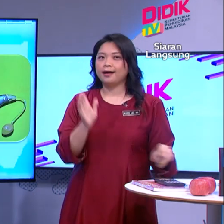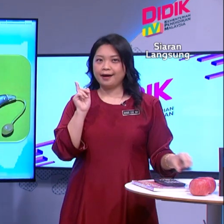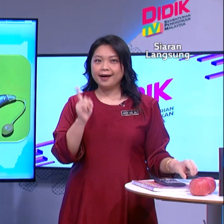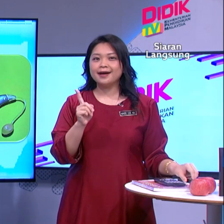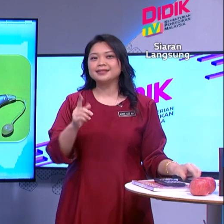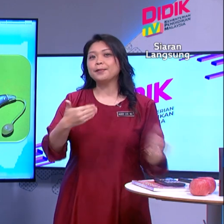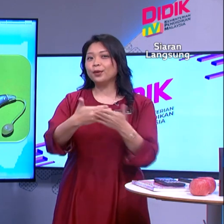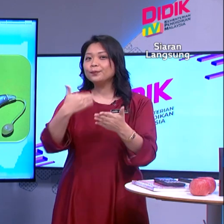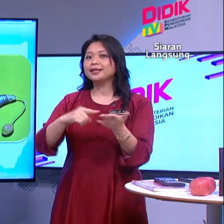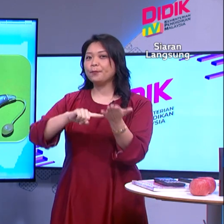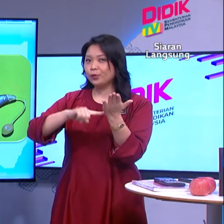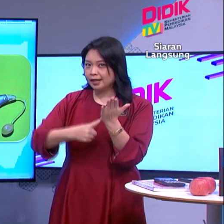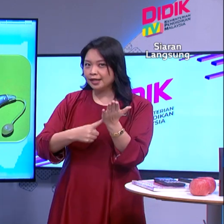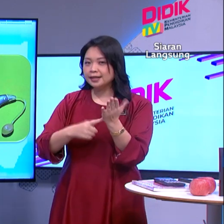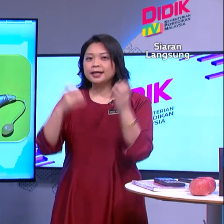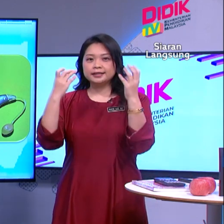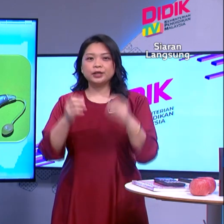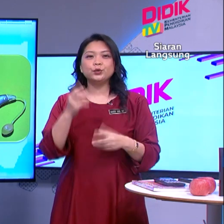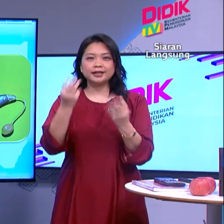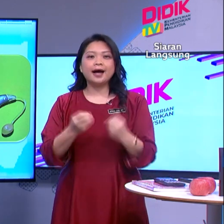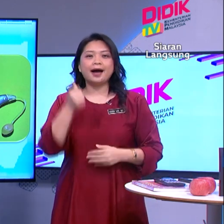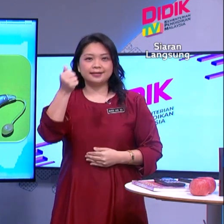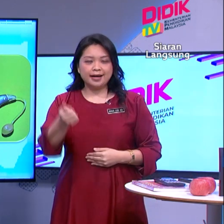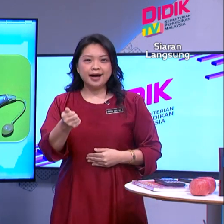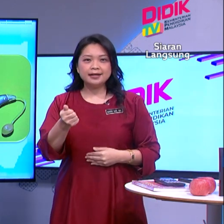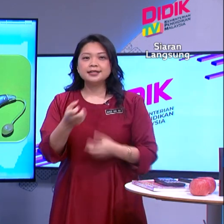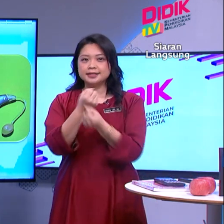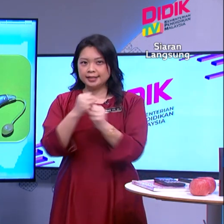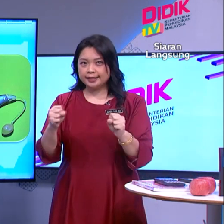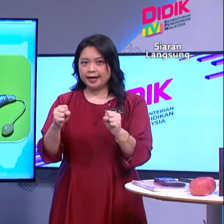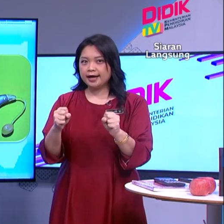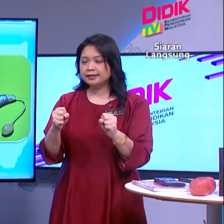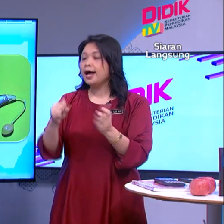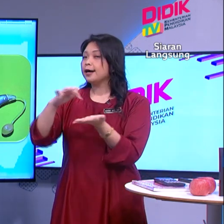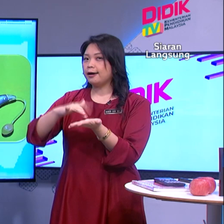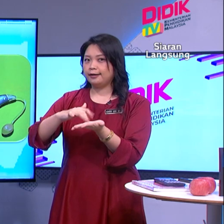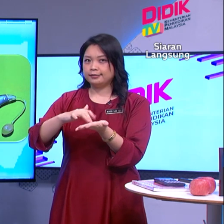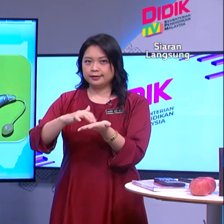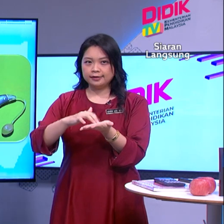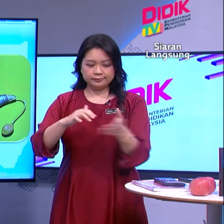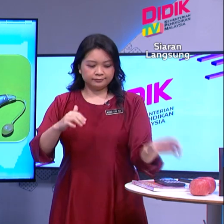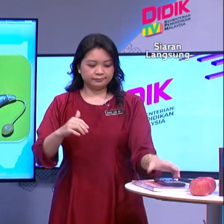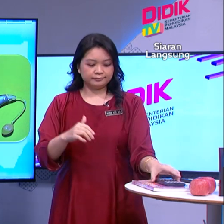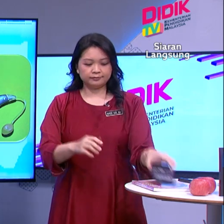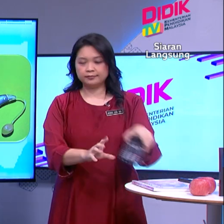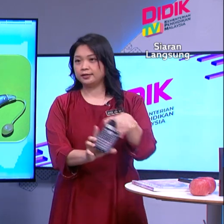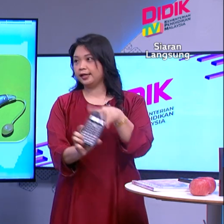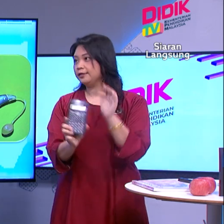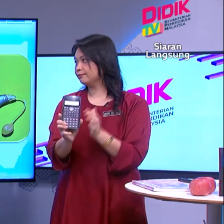hai hai sebelum kita bule cek guna Anda sediakan Kak lete nih